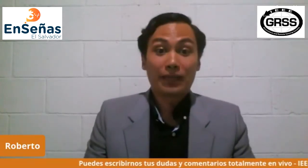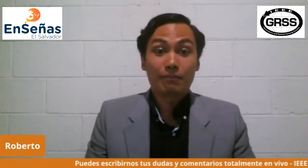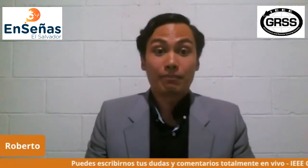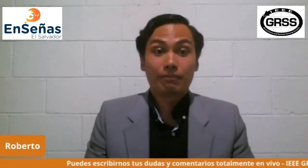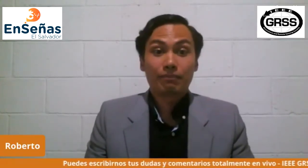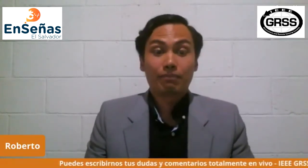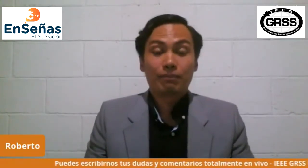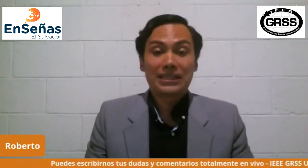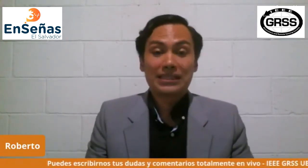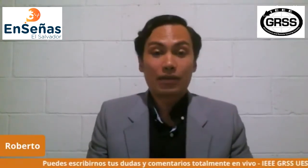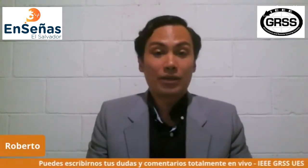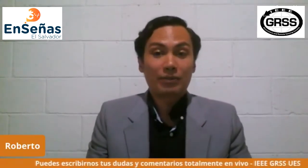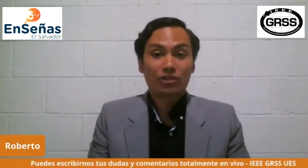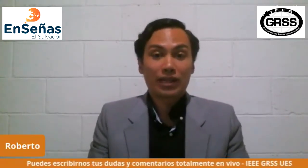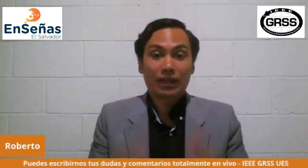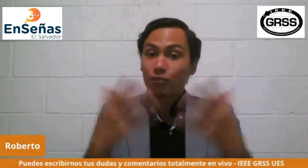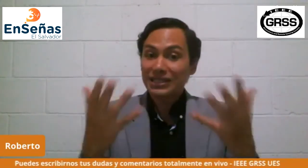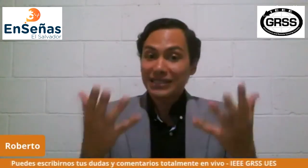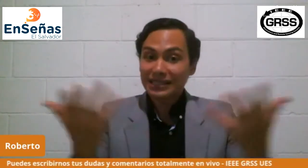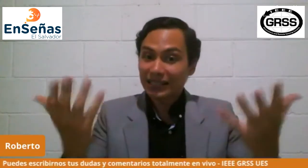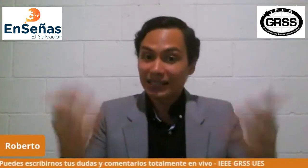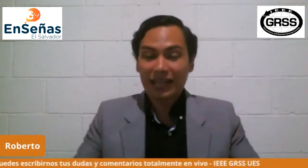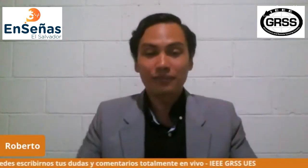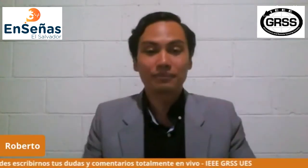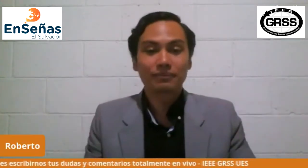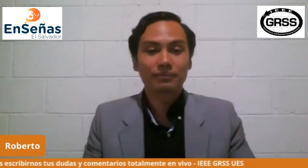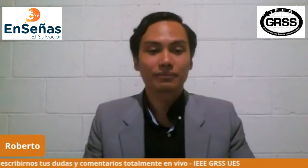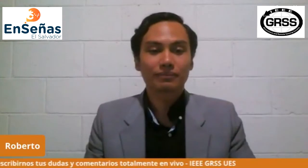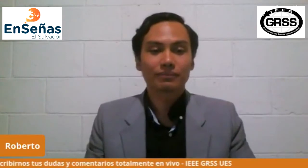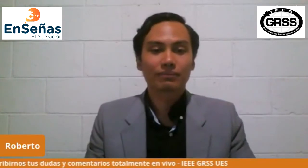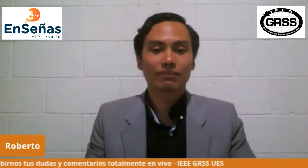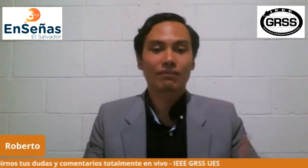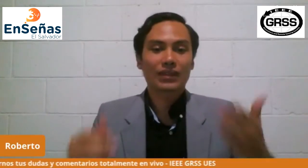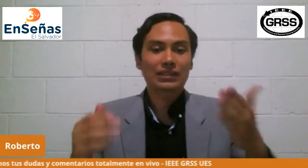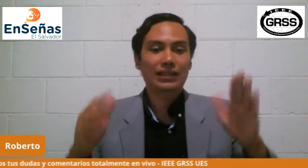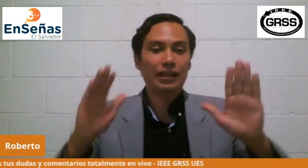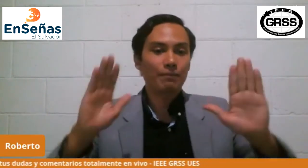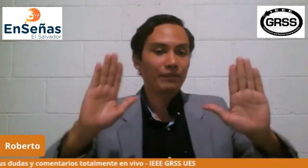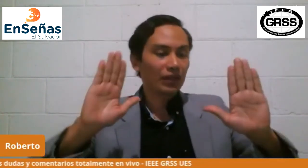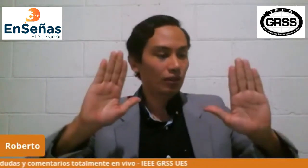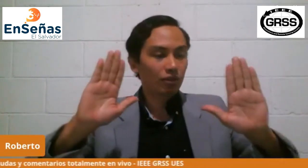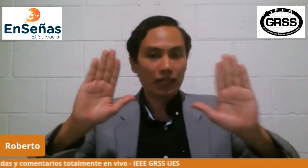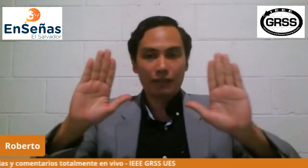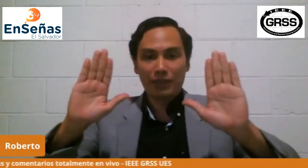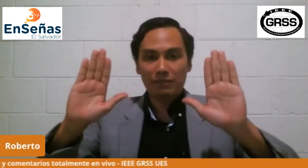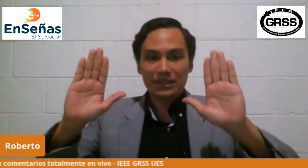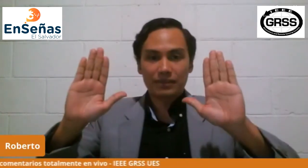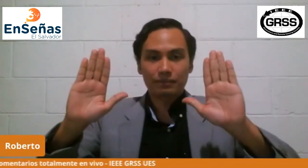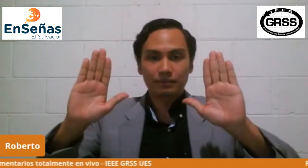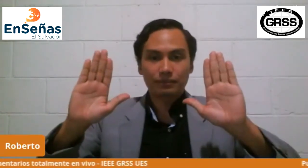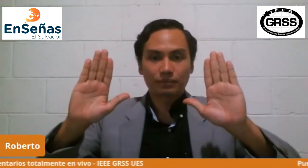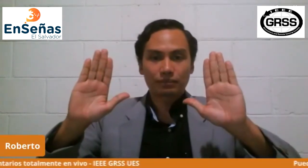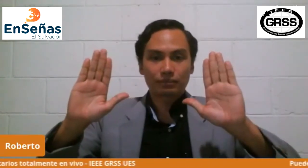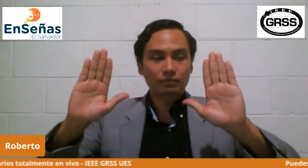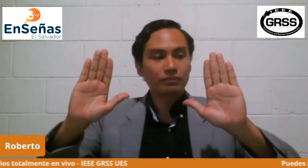Ahora, para decir a una persona, ¿cómo estás? ¿Qué tal? Será con las